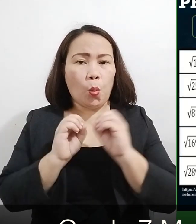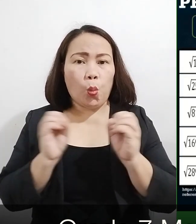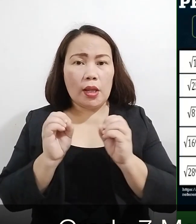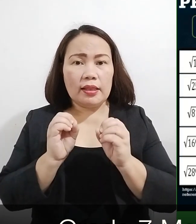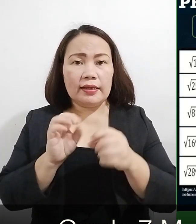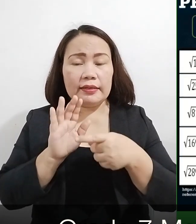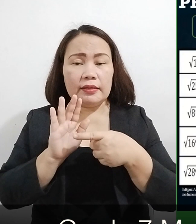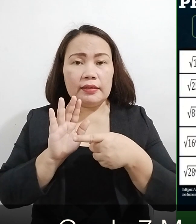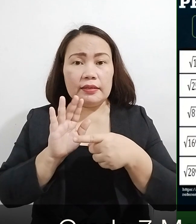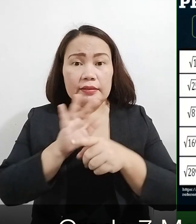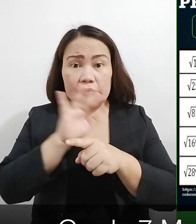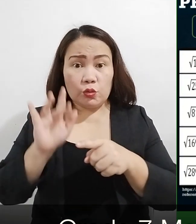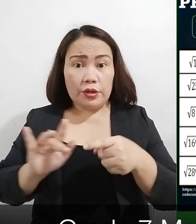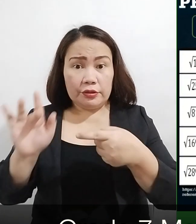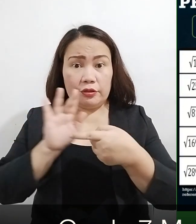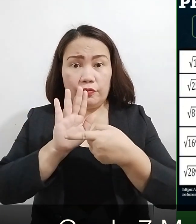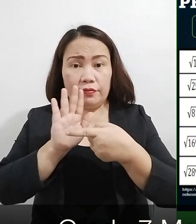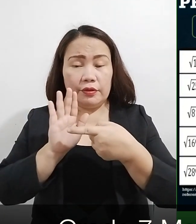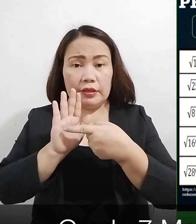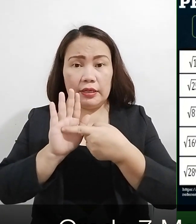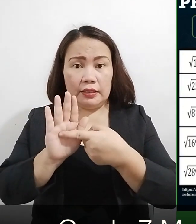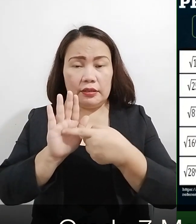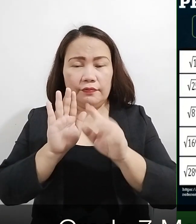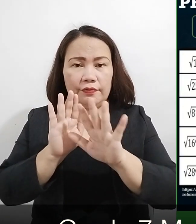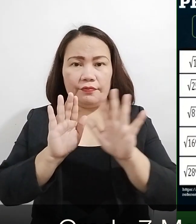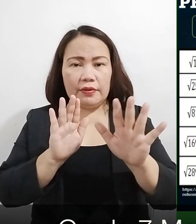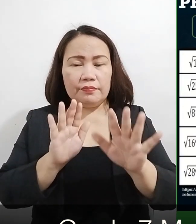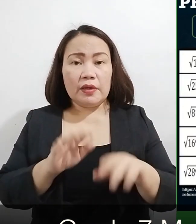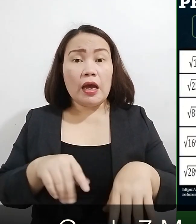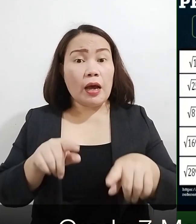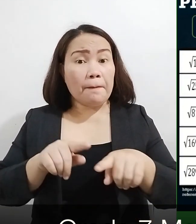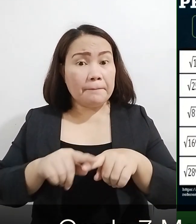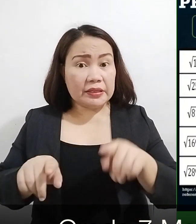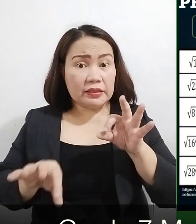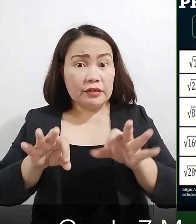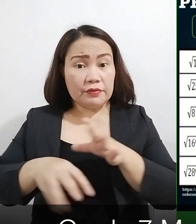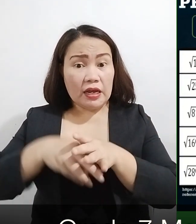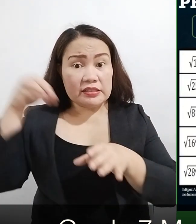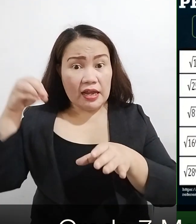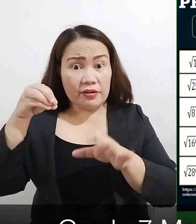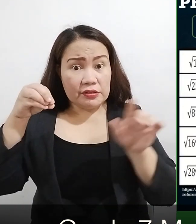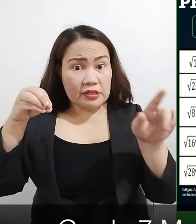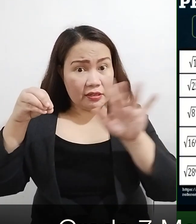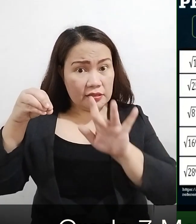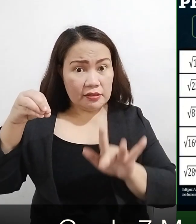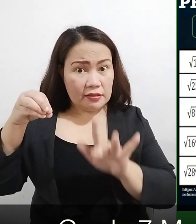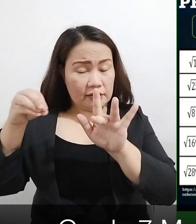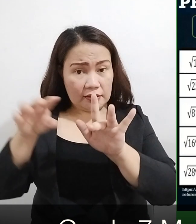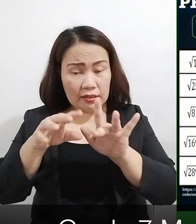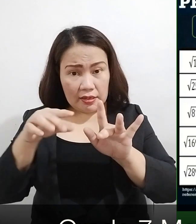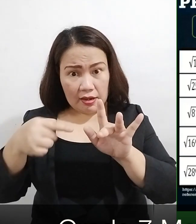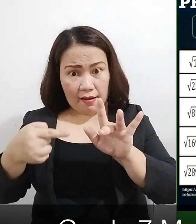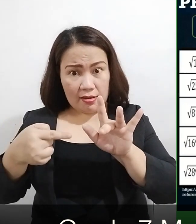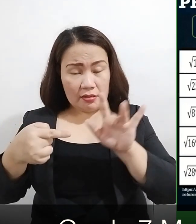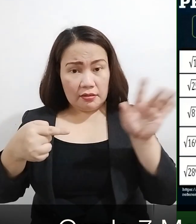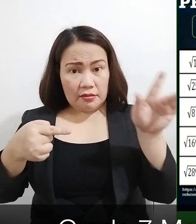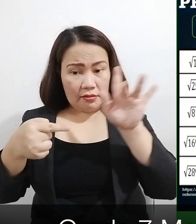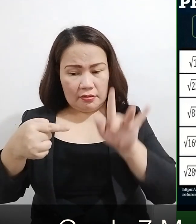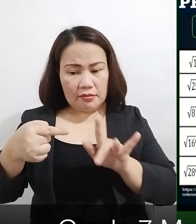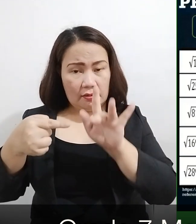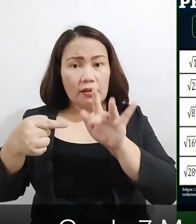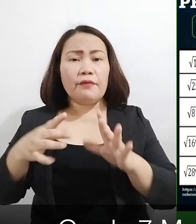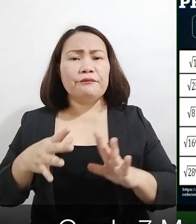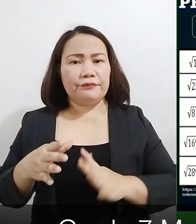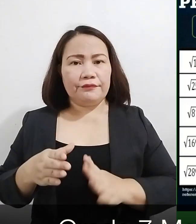square root of negative 55. Okay? Wala po tayong square root of negative 55. dahil